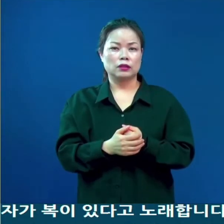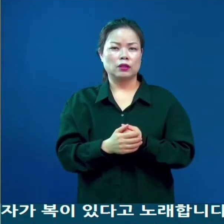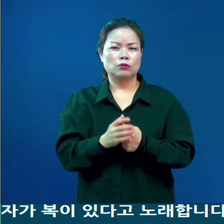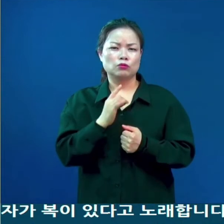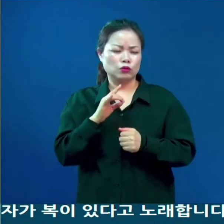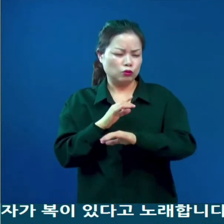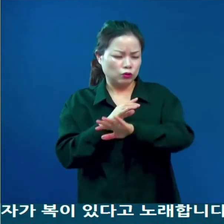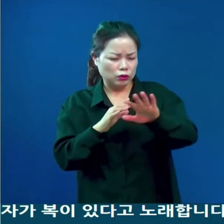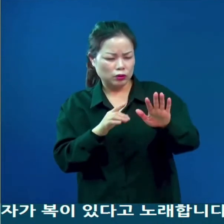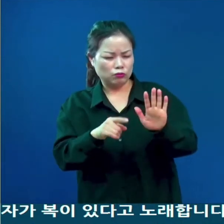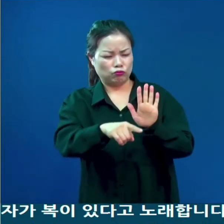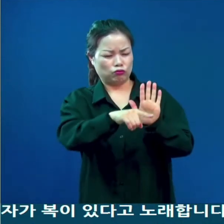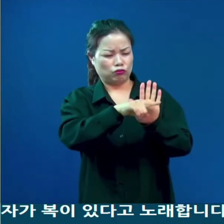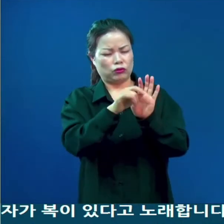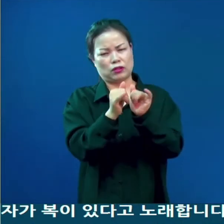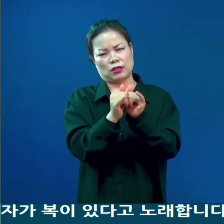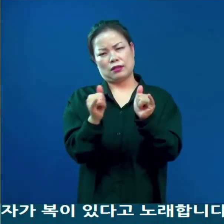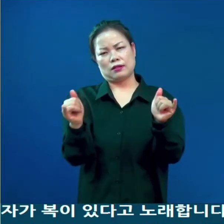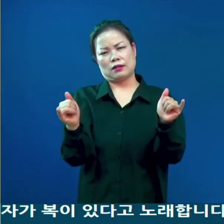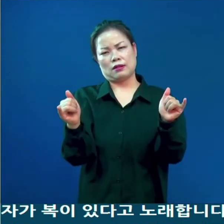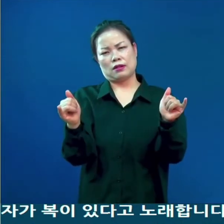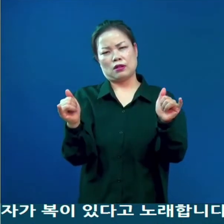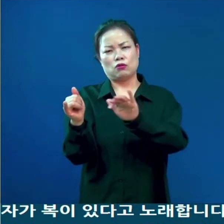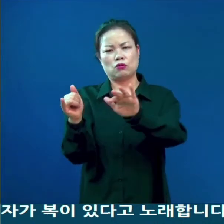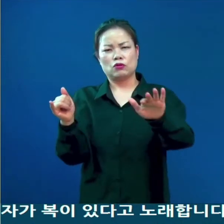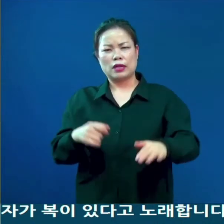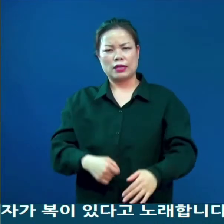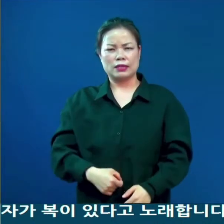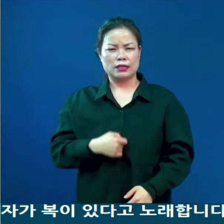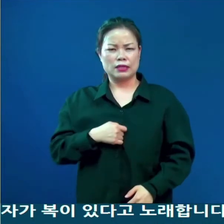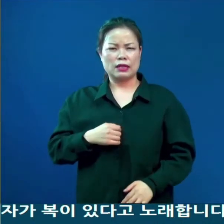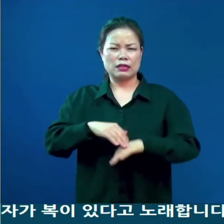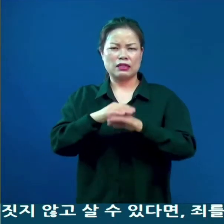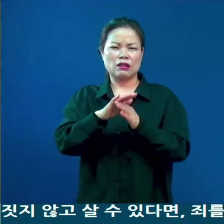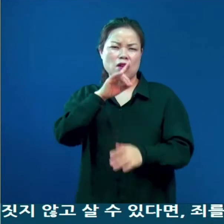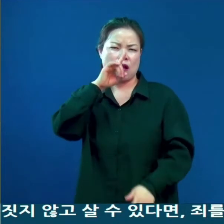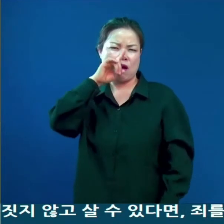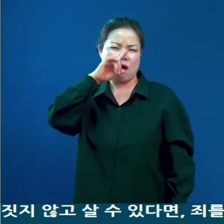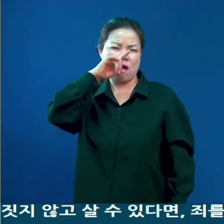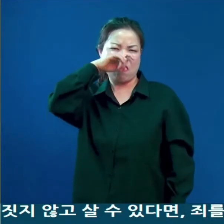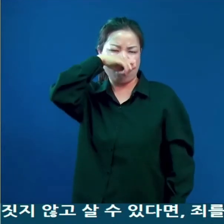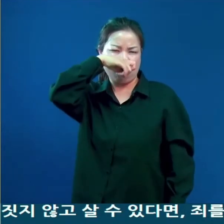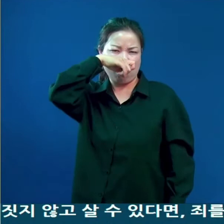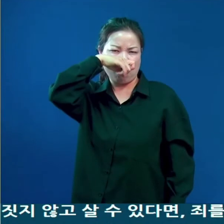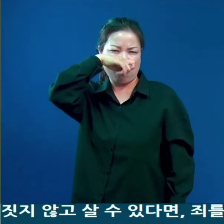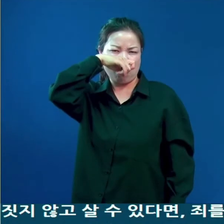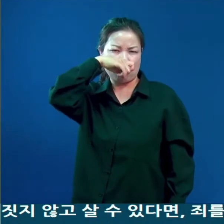다 부정한 자 같아서 우리의 의는 다 더러운 옷과 같다.